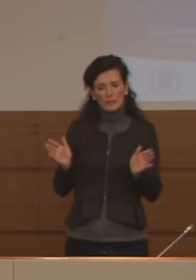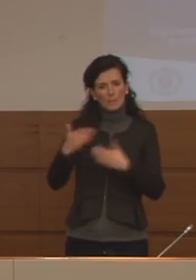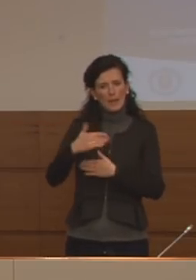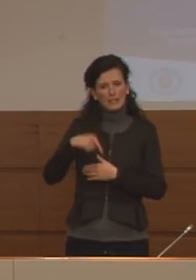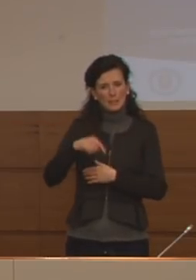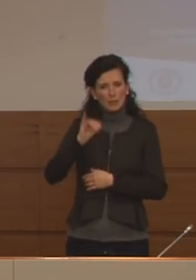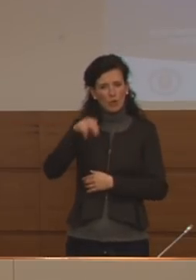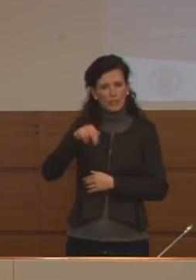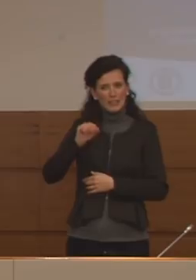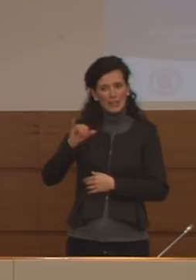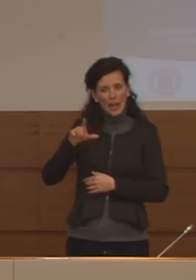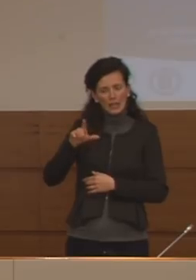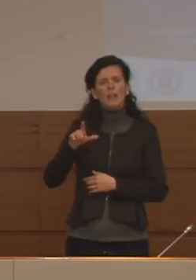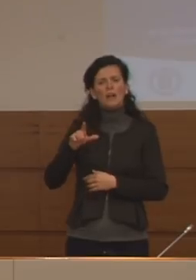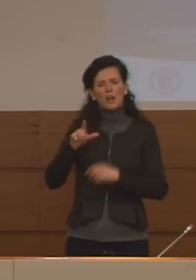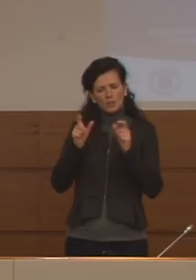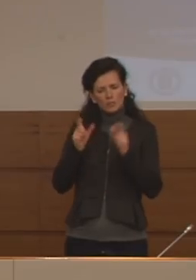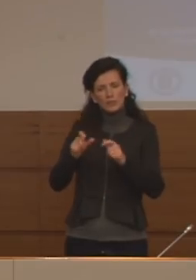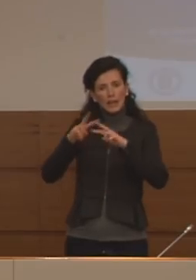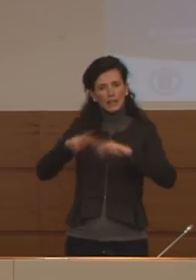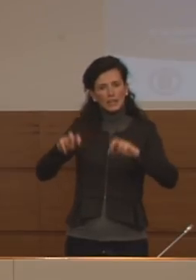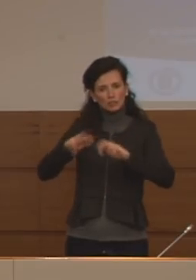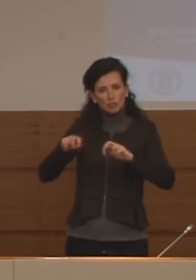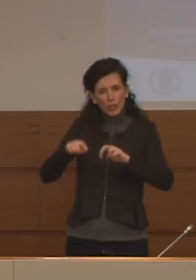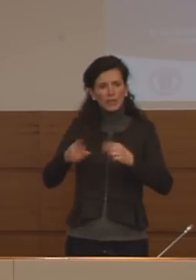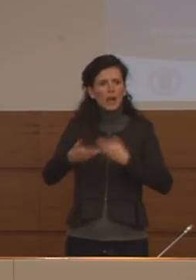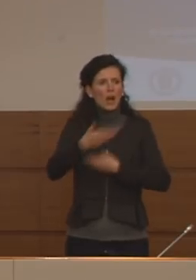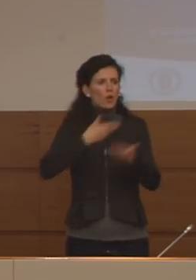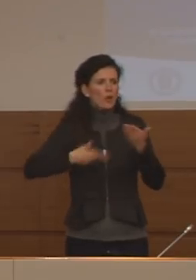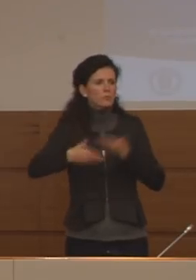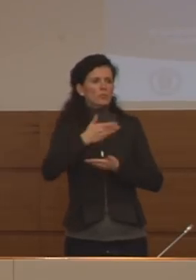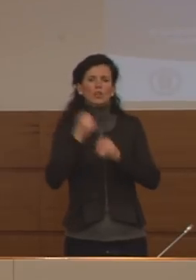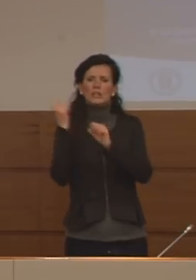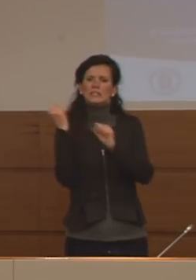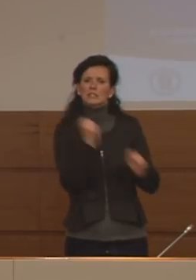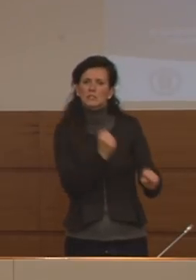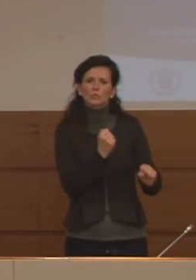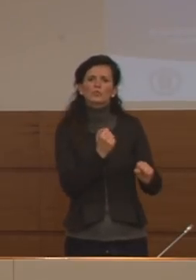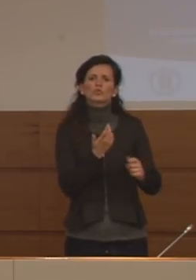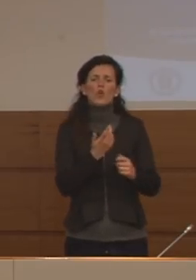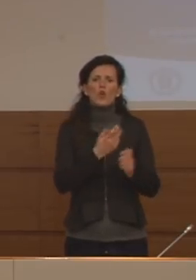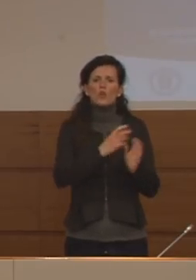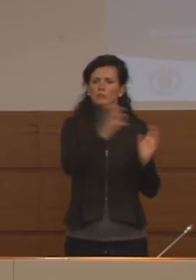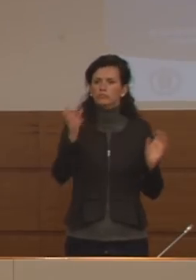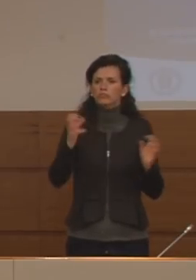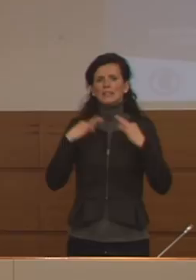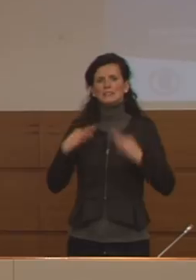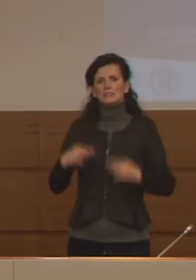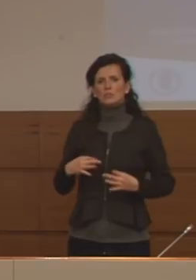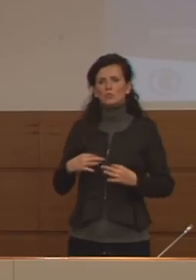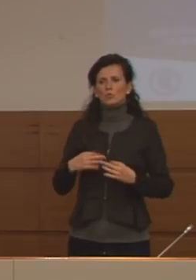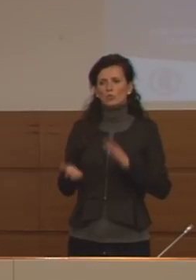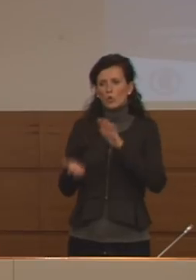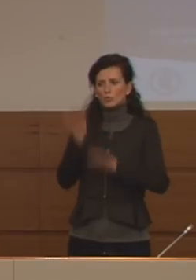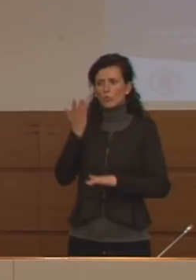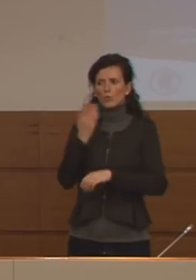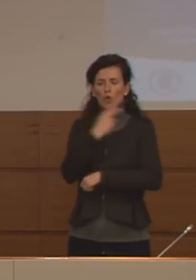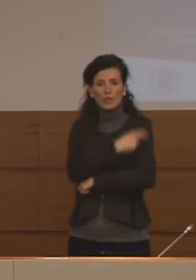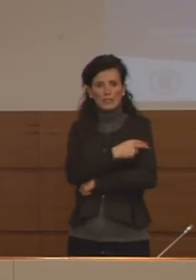dipartimento di ricerca quindi anche in collaborazione con le altre istituzioni con l'istituto superiore di sanità faremo degli approfondimenti